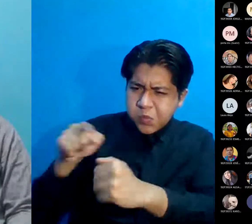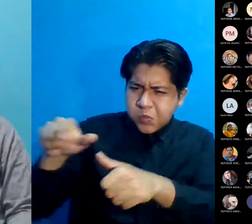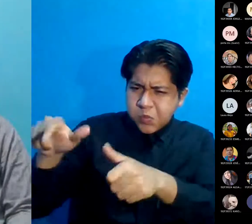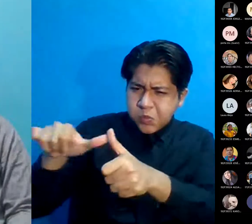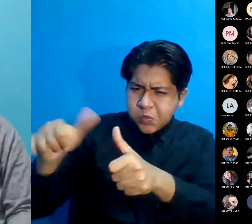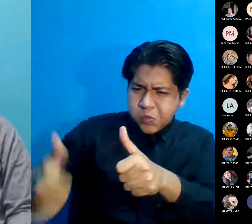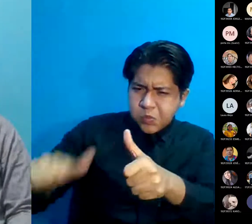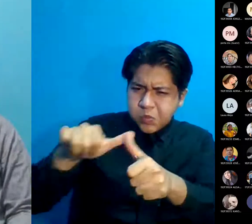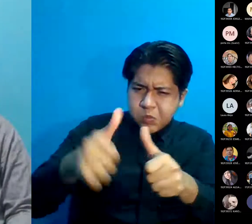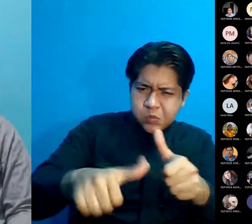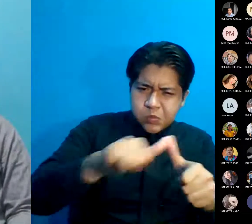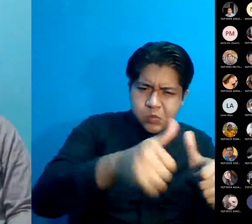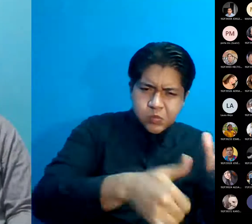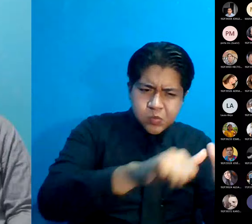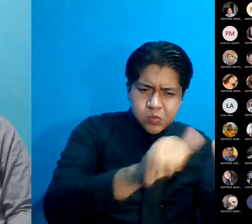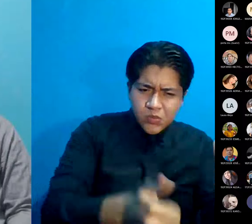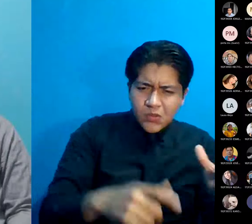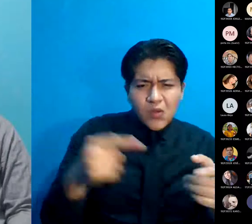sordos, etcétera,